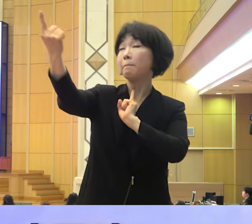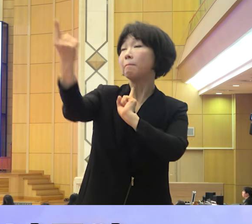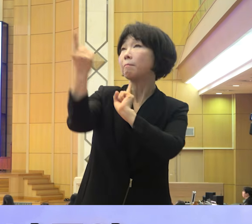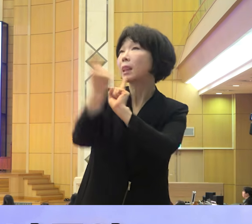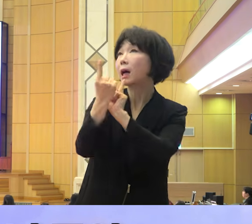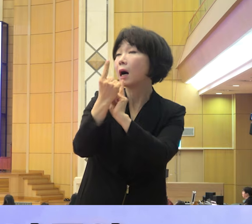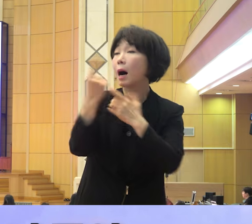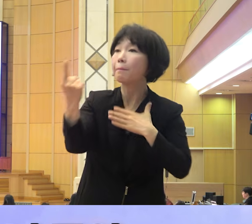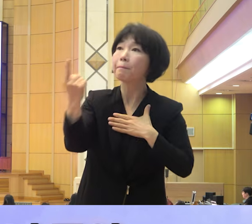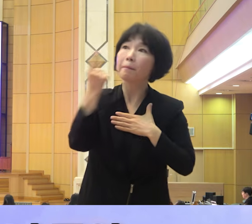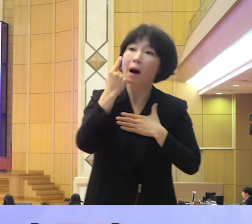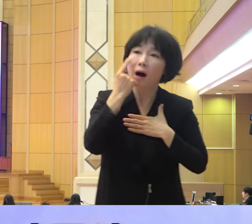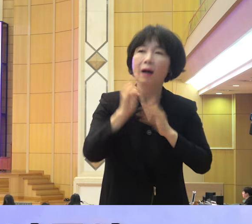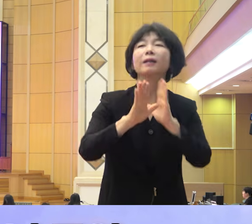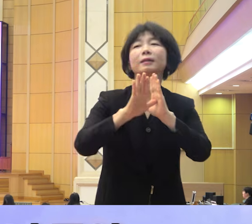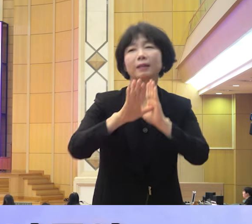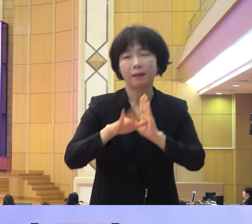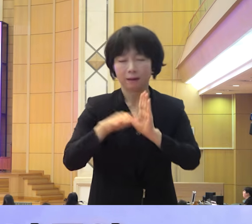주님을 만나볼